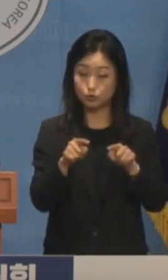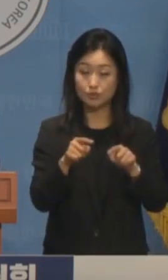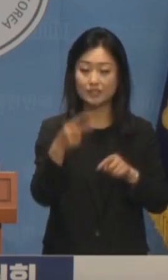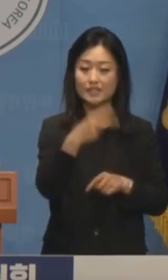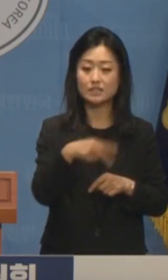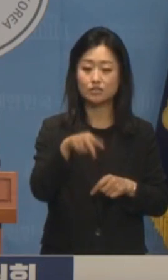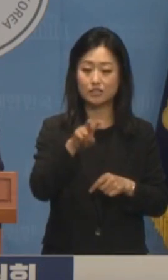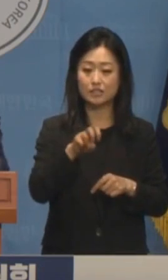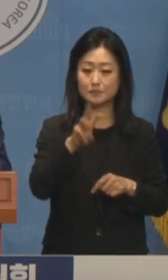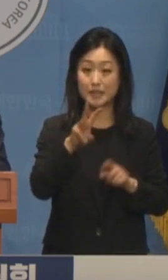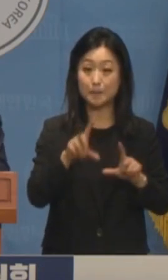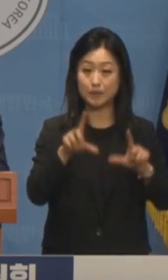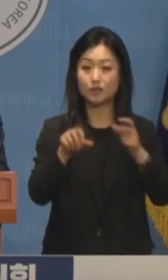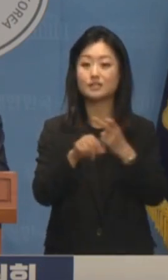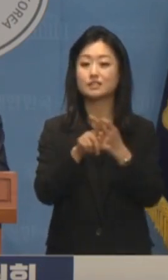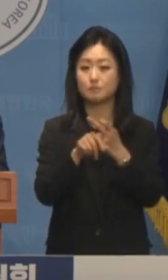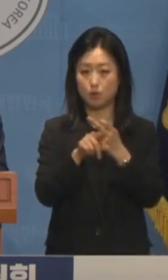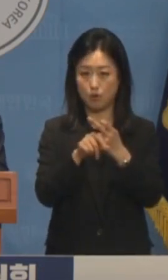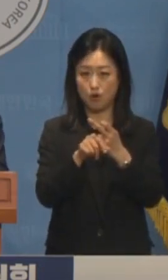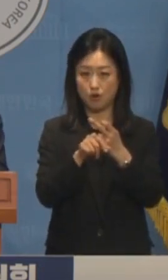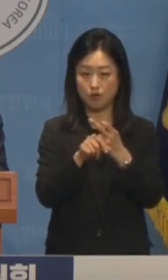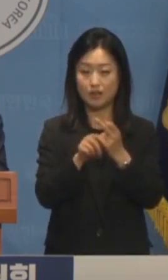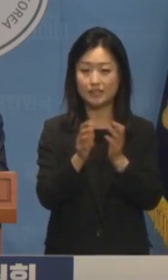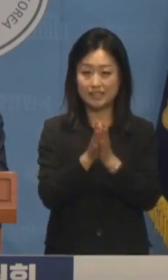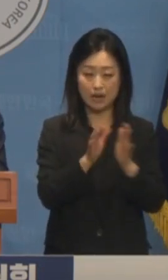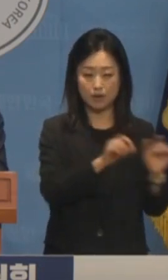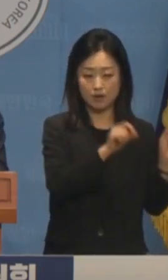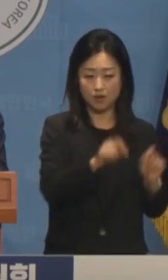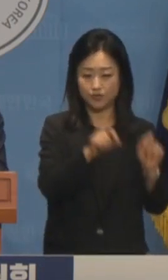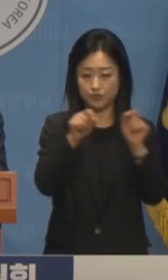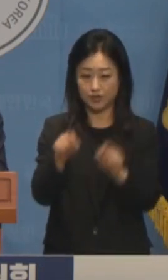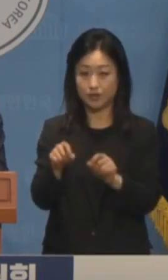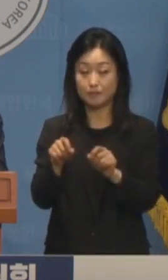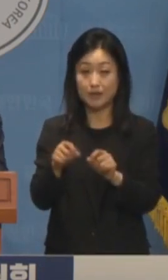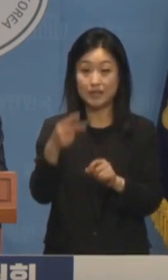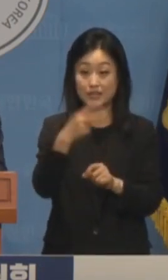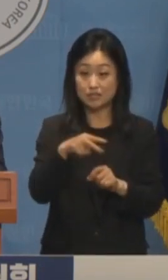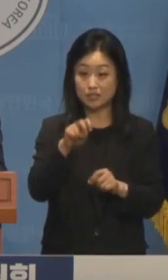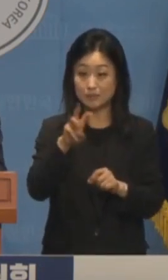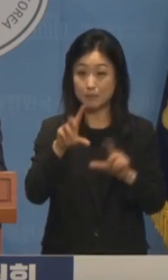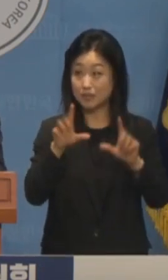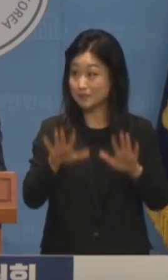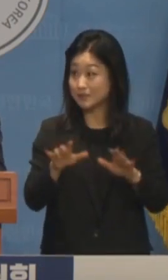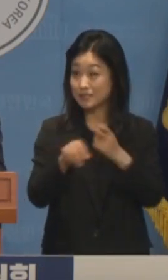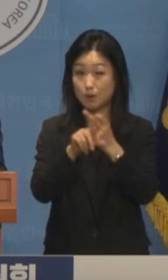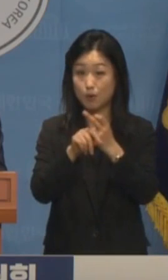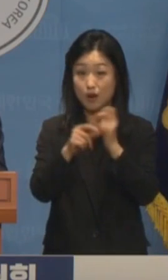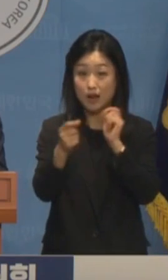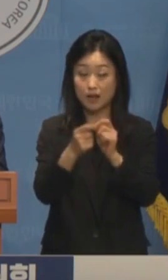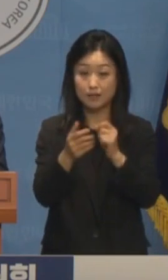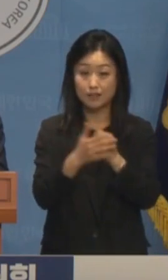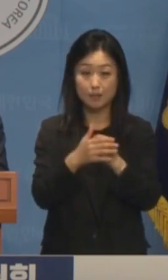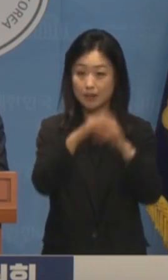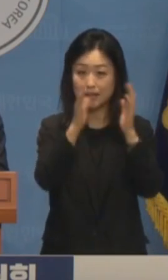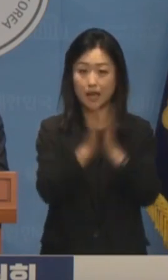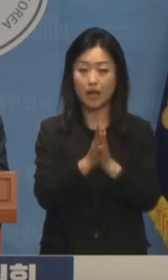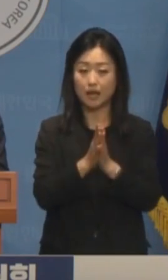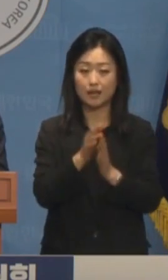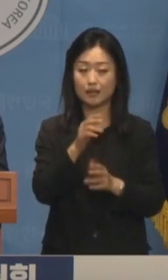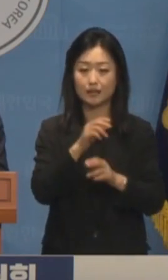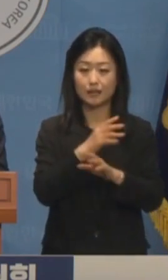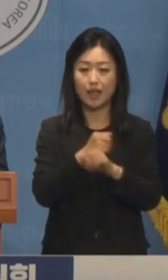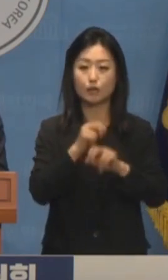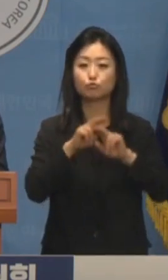23년 12월로 시행을 연기했습니다. 다시 23년 12월이 다가오자 백지화 선언하기에